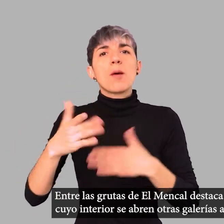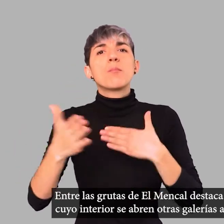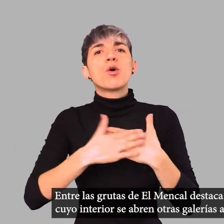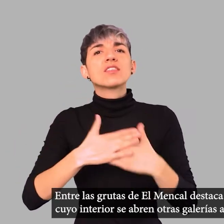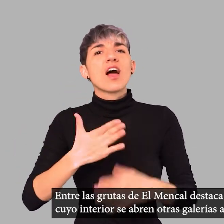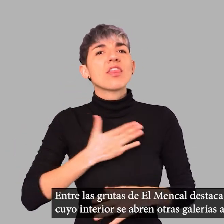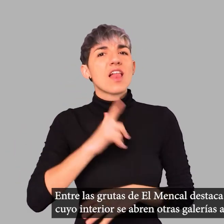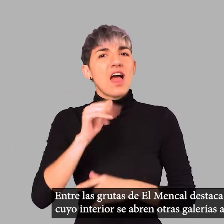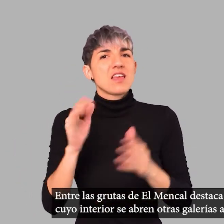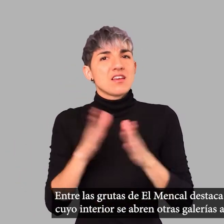Palomas.